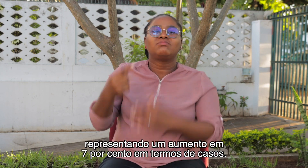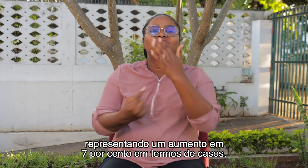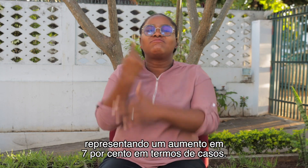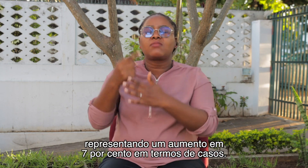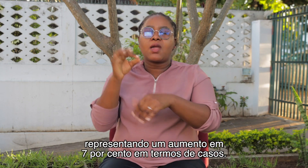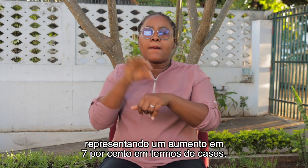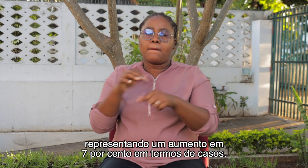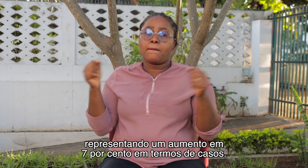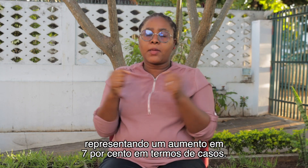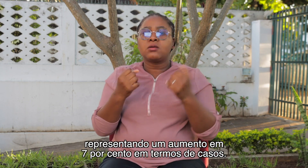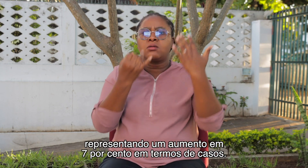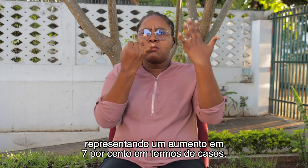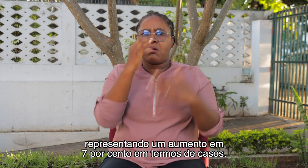7% em termos de casos.